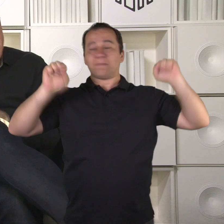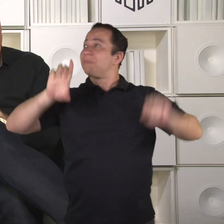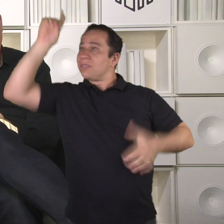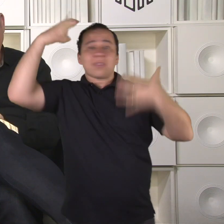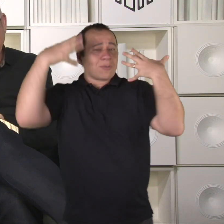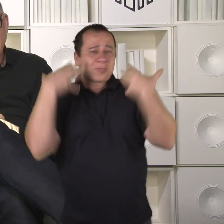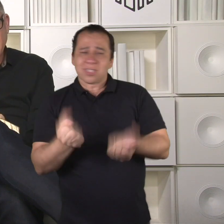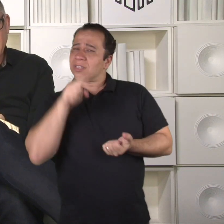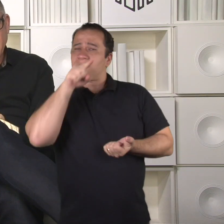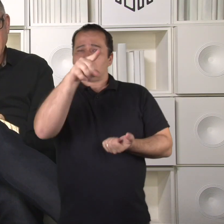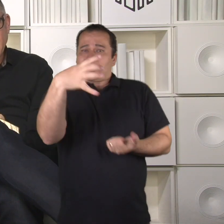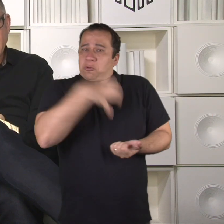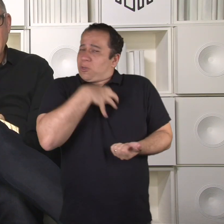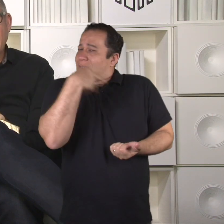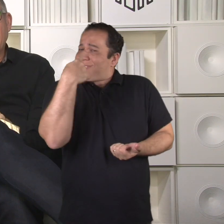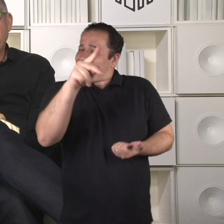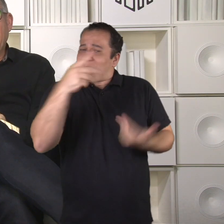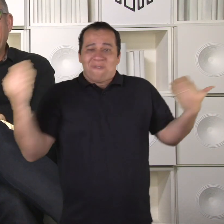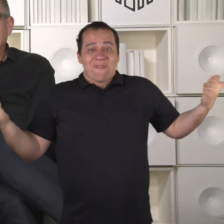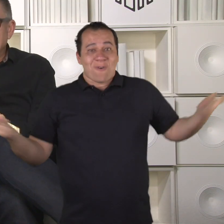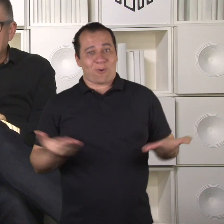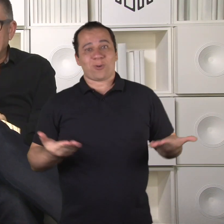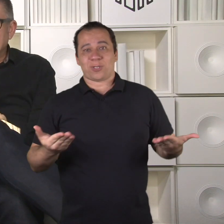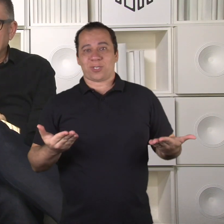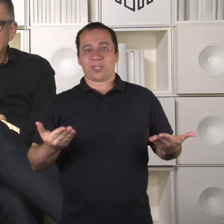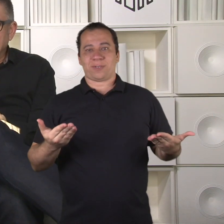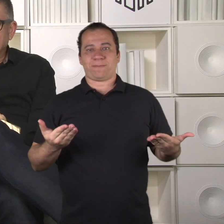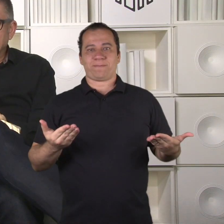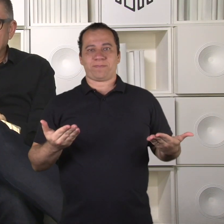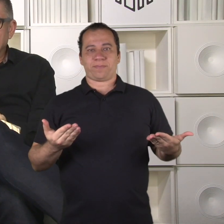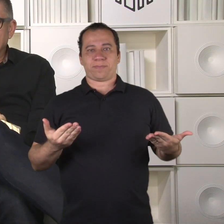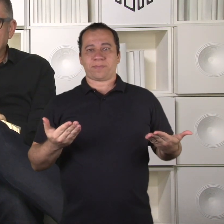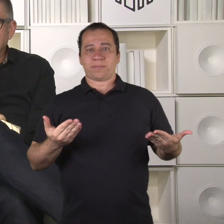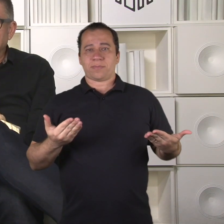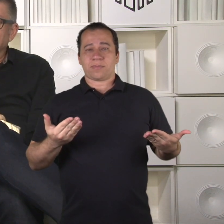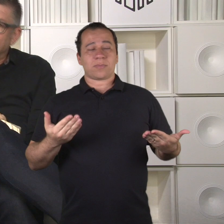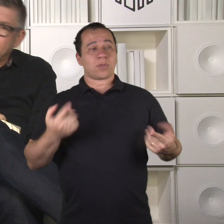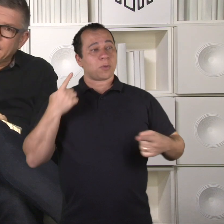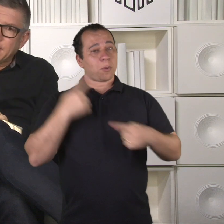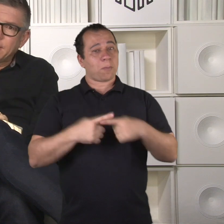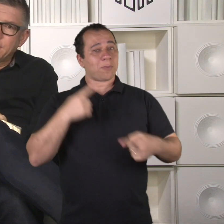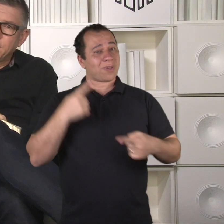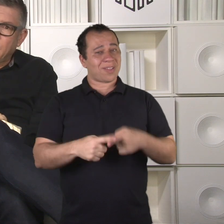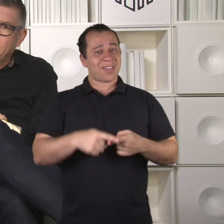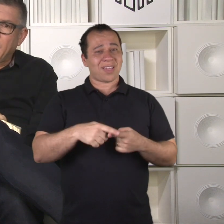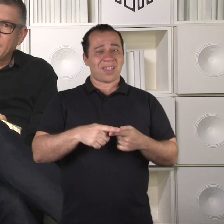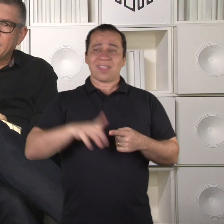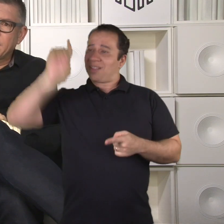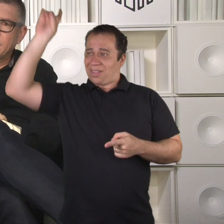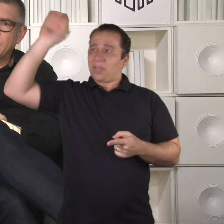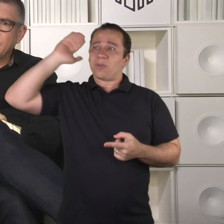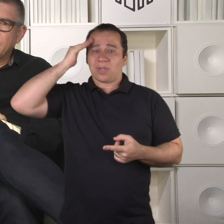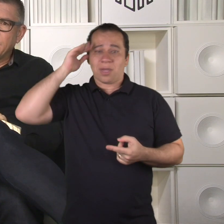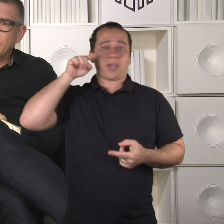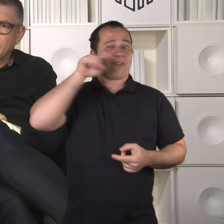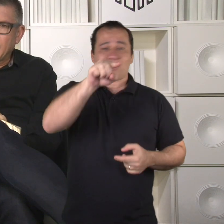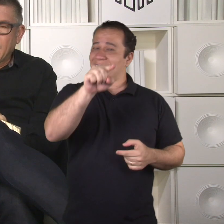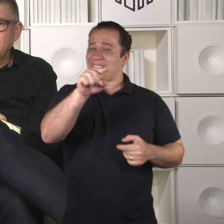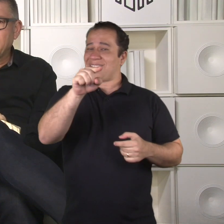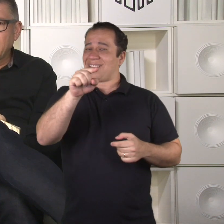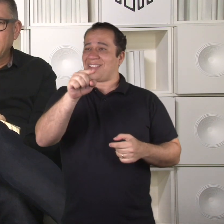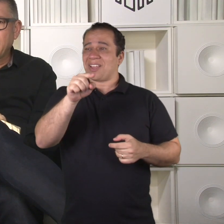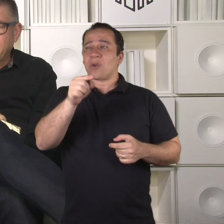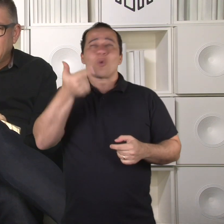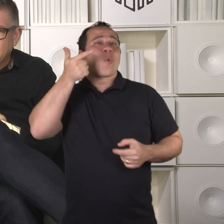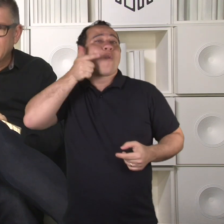jeito que você deveria ser. Pela simples razão de que você jamais